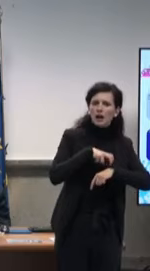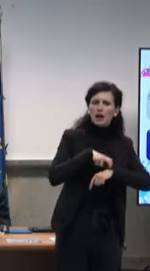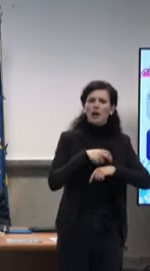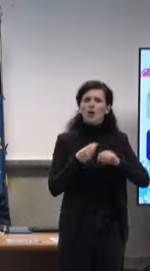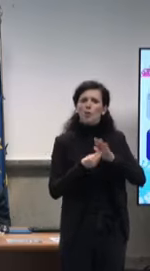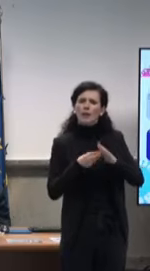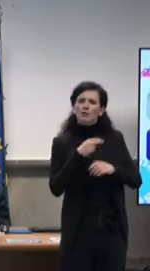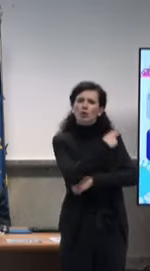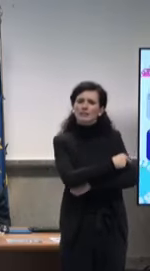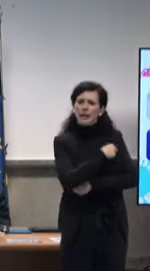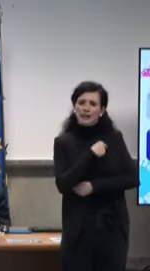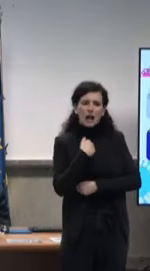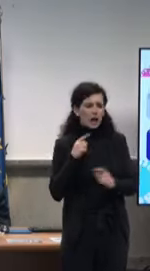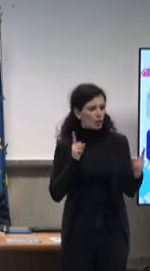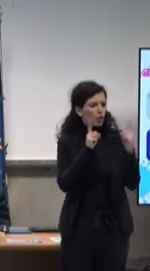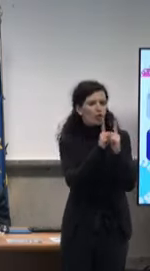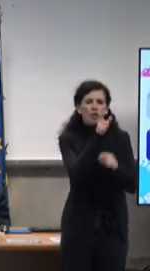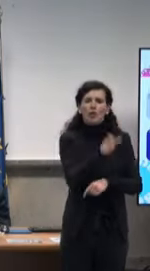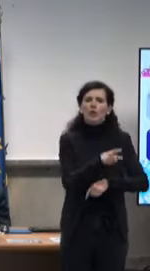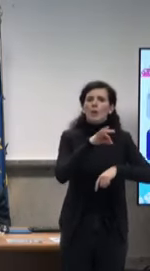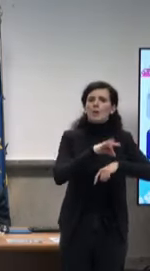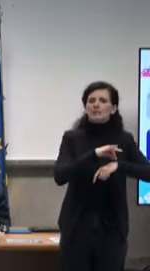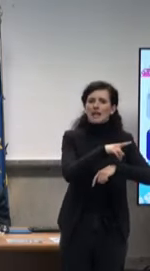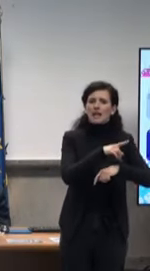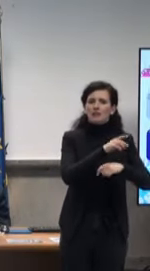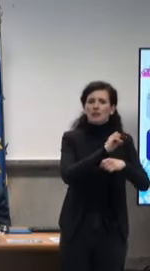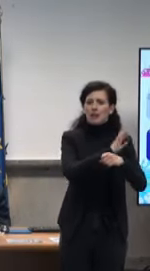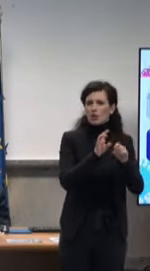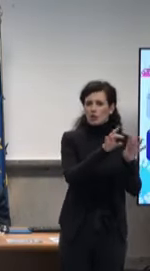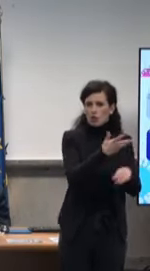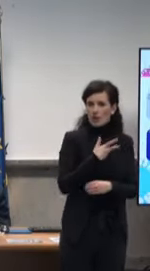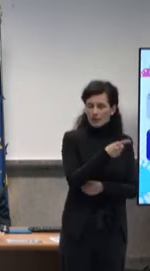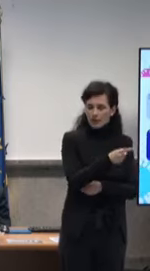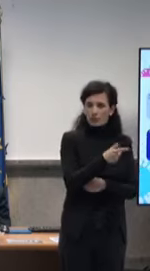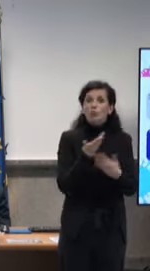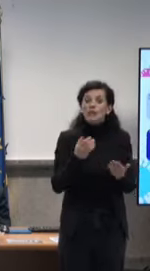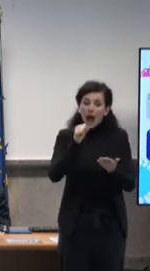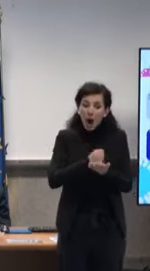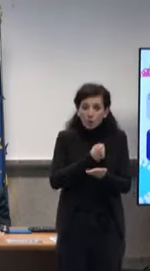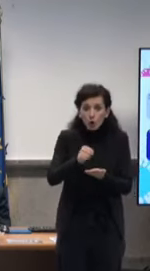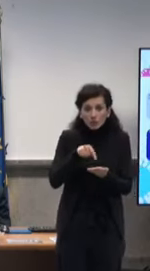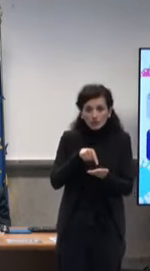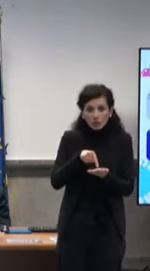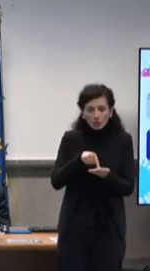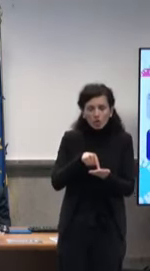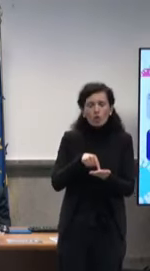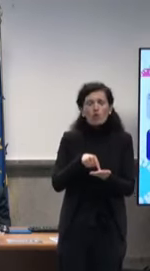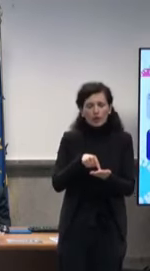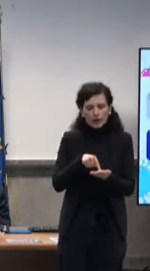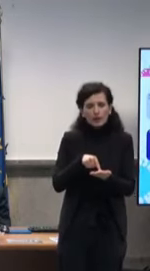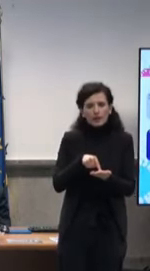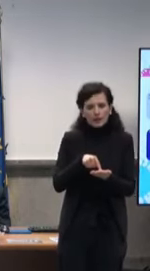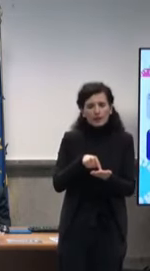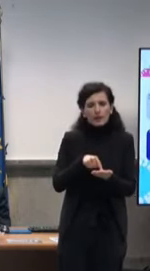tipo di infezioni ed è altrettanto evidente che qualsiasi riconoscimento autorizzazione deve basarsi sulla garanzia